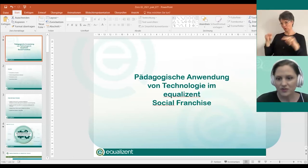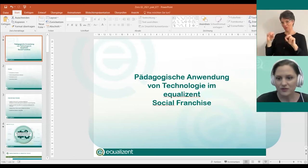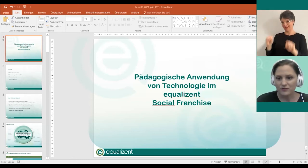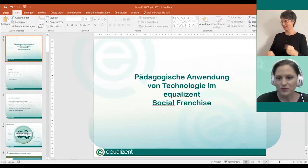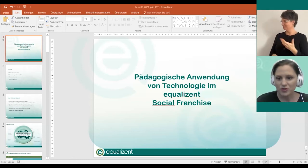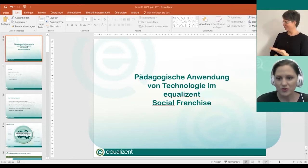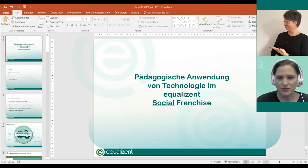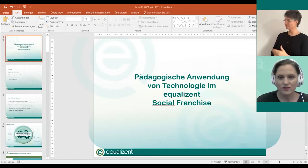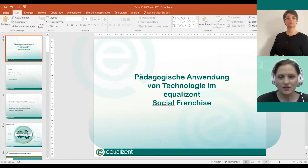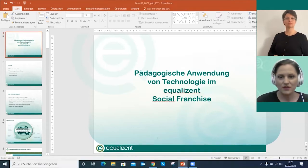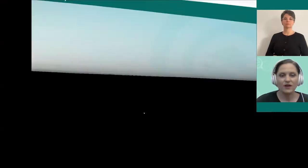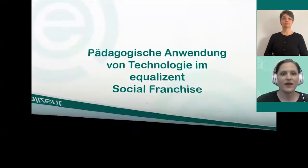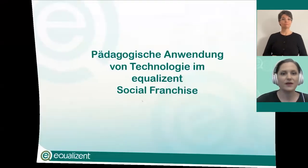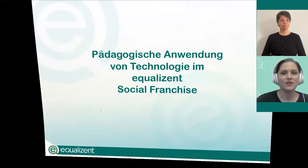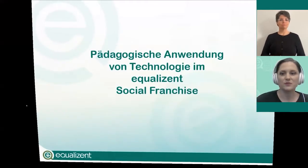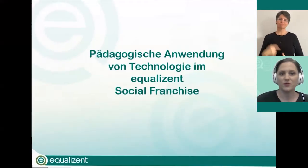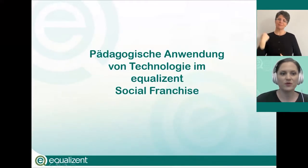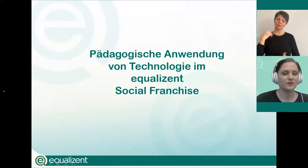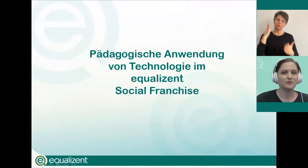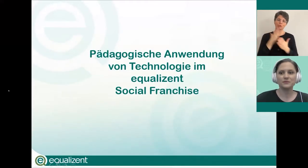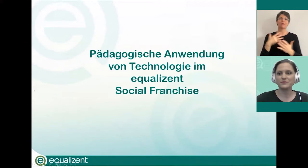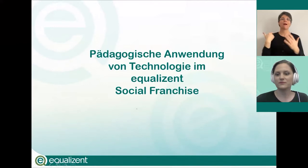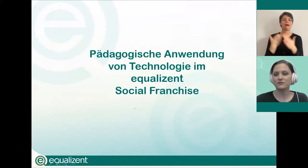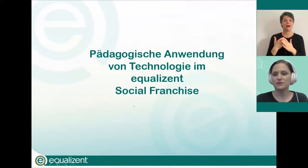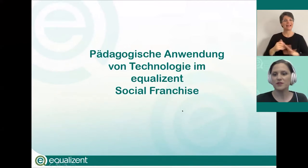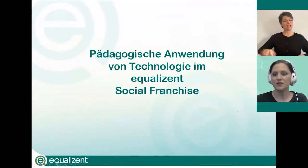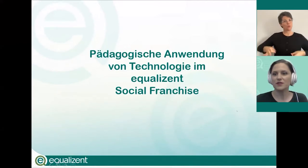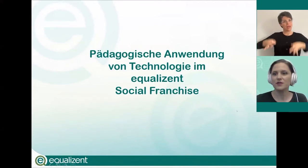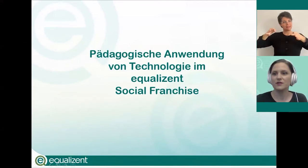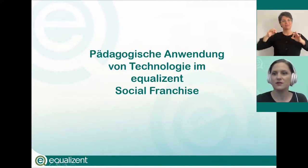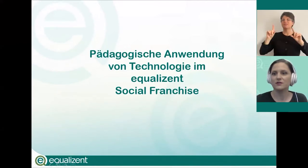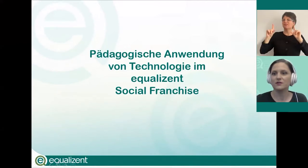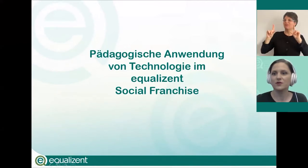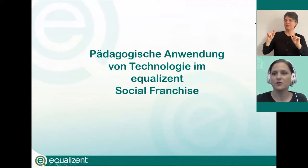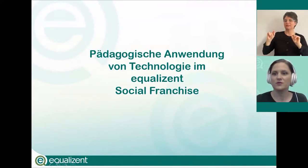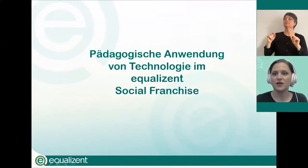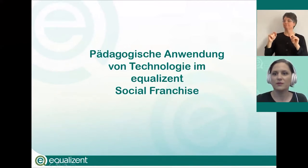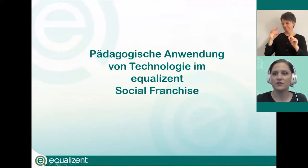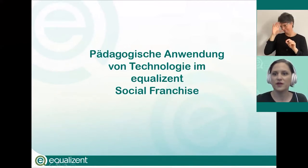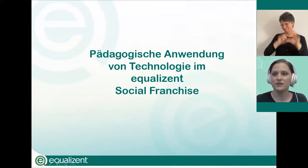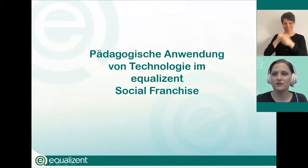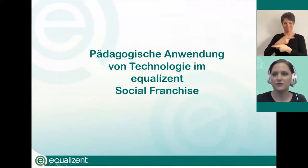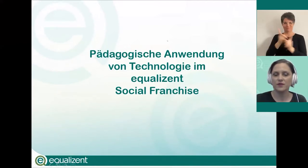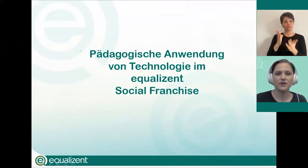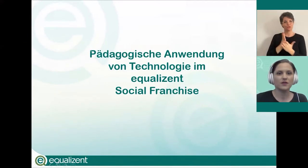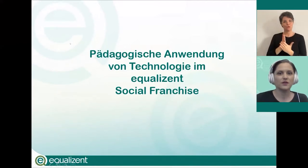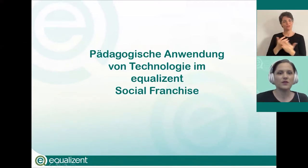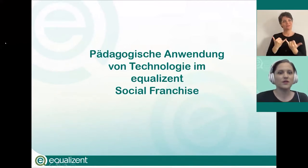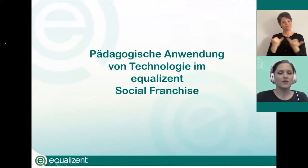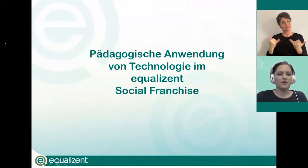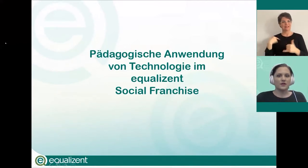Wir haben hier schon einen wunderschönen Einblick bekommen in unsere Arbeitsweise.